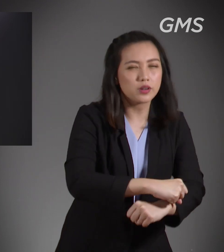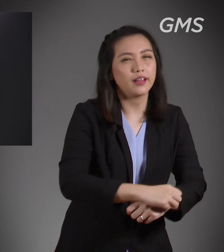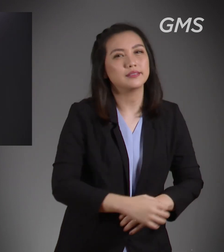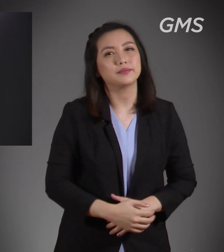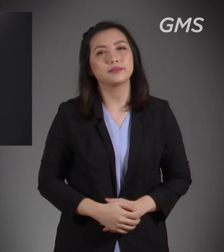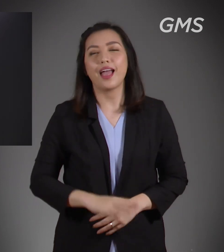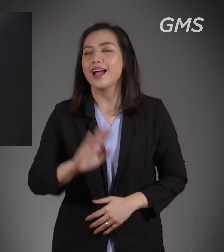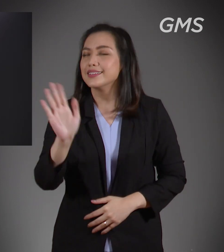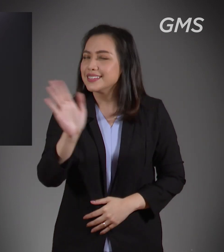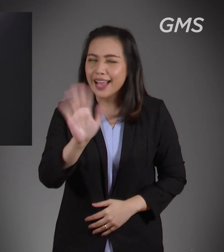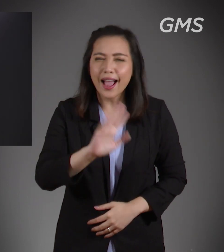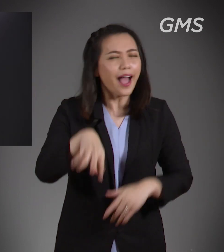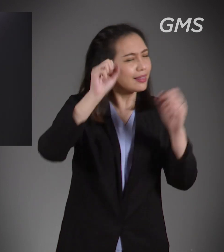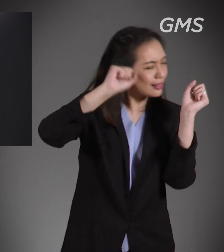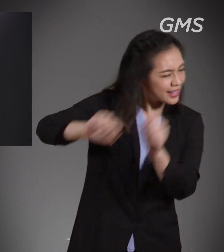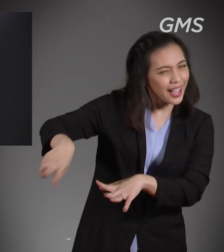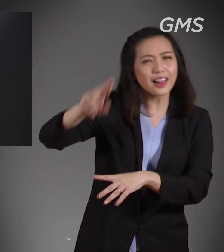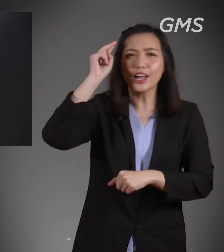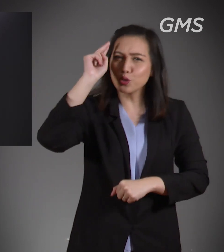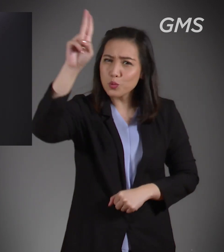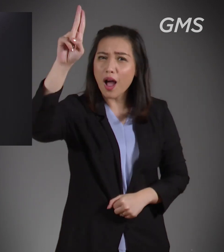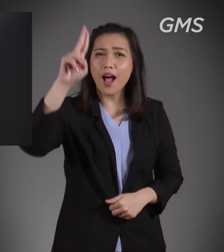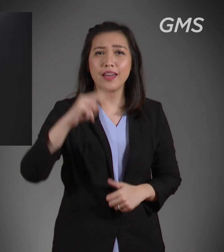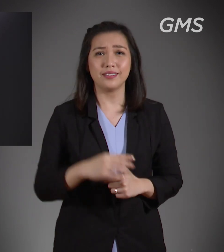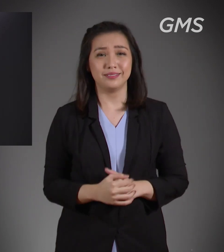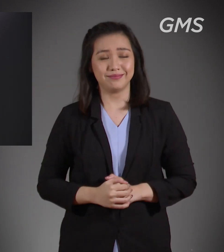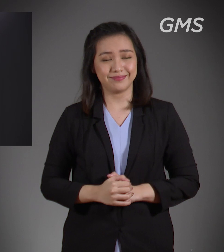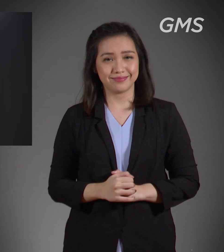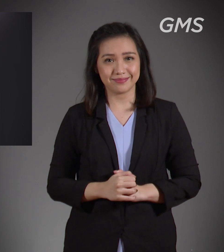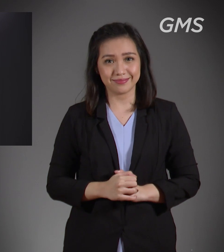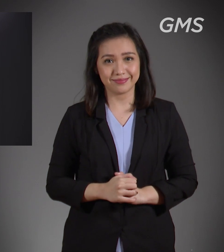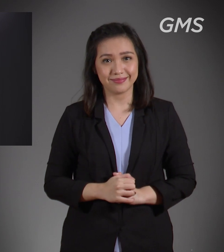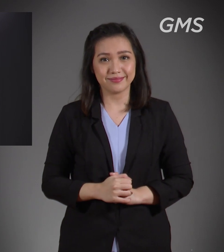Makanya jangan tinggalkan Tuhan. Tapi orang ini harus dikasih ribuan kuda,